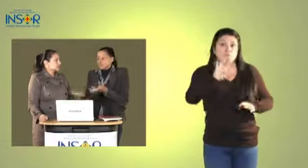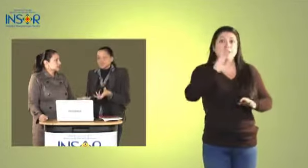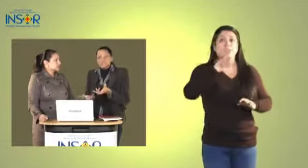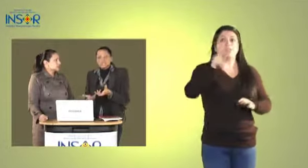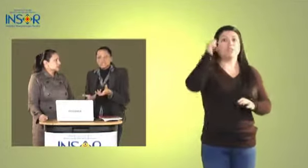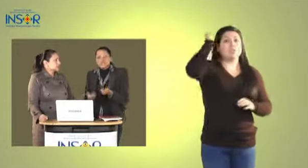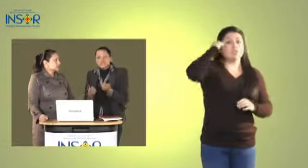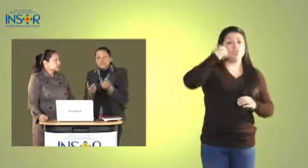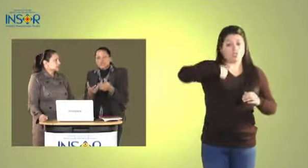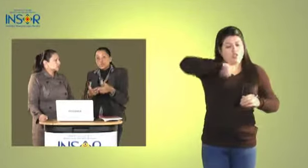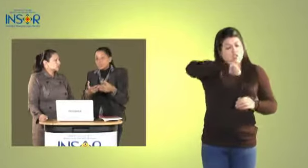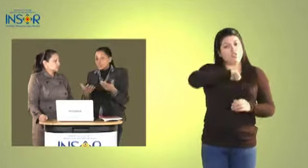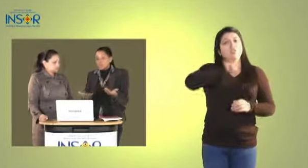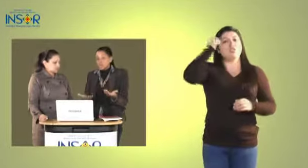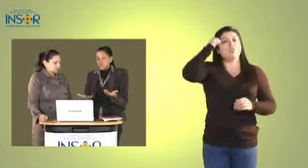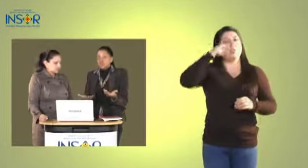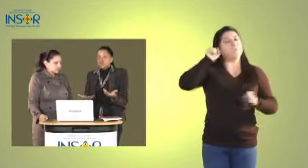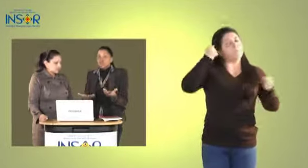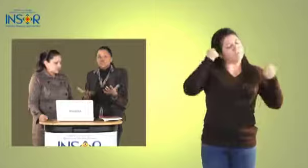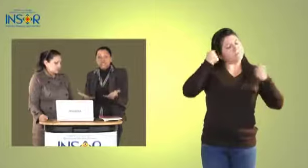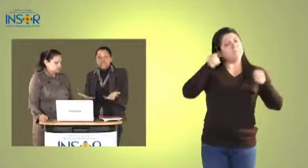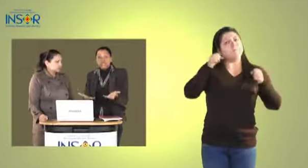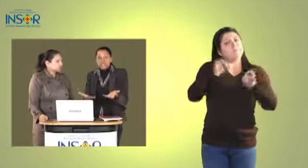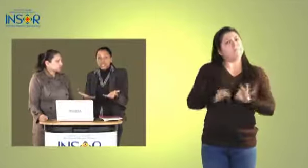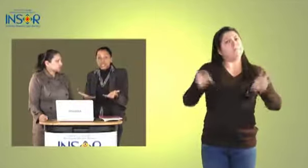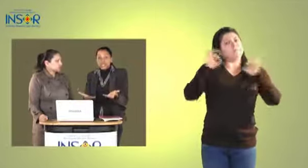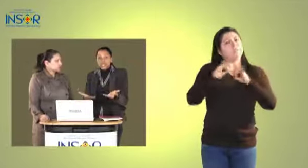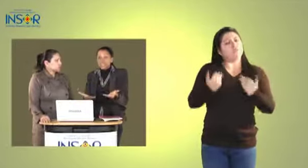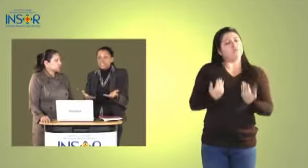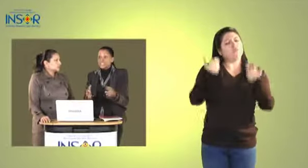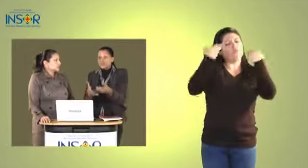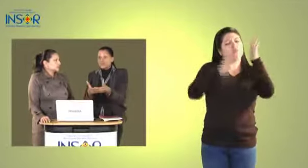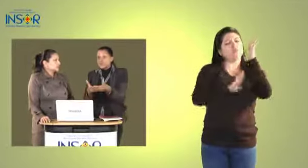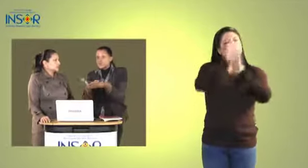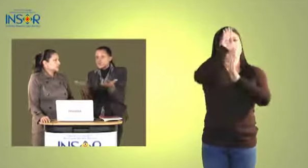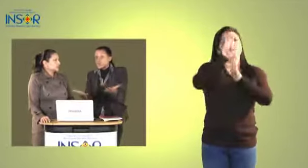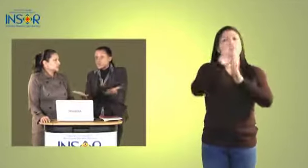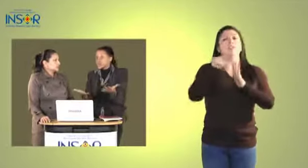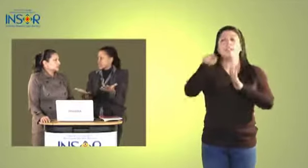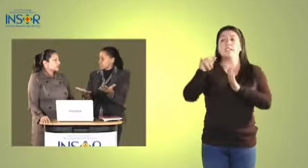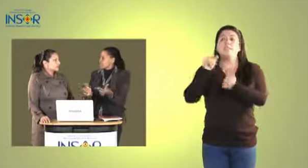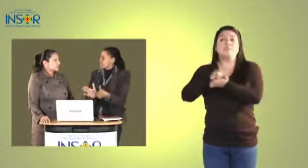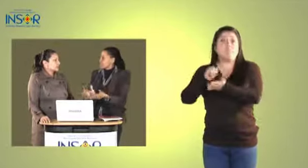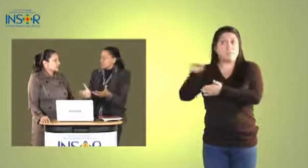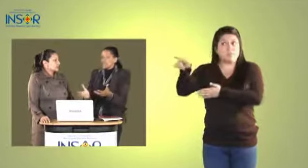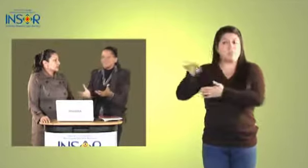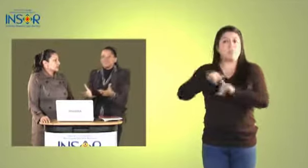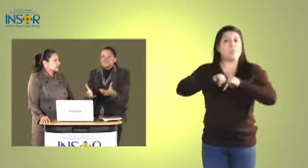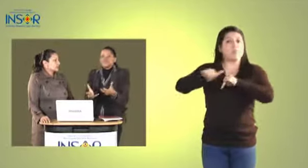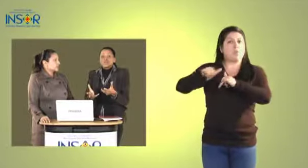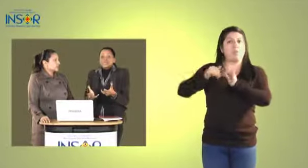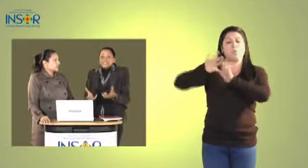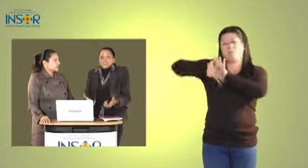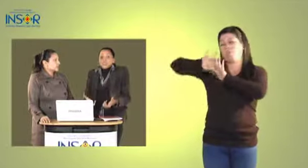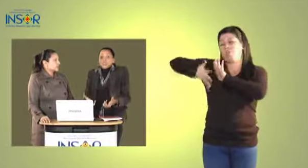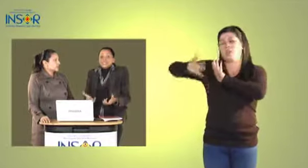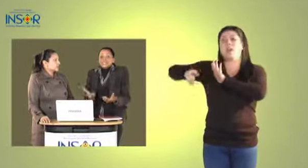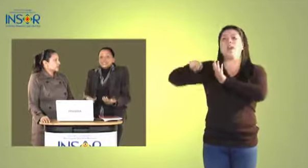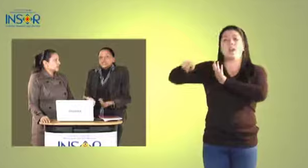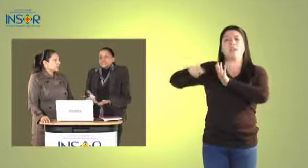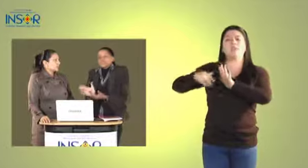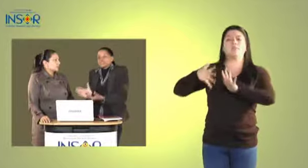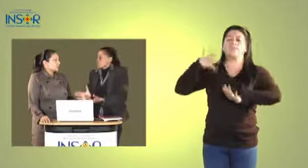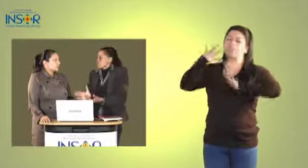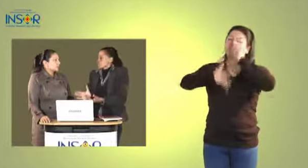docente, nosotros docentes nos preocupemos por tener unos avances significativos y que los mismos modelos también estén ahí modelando esa lengua,